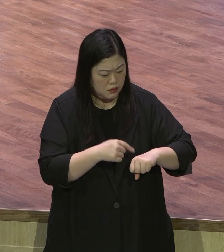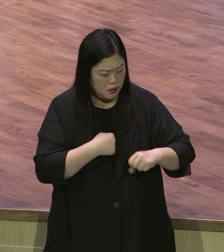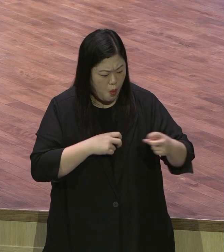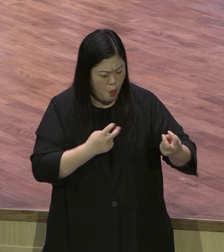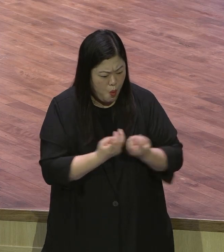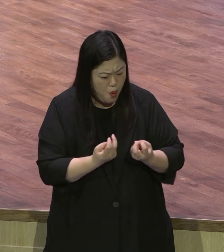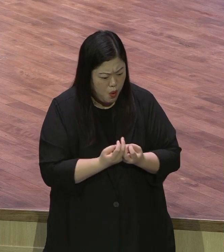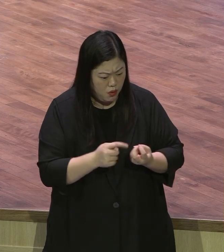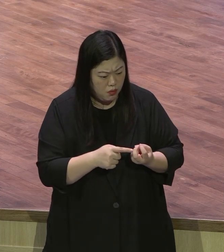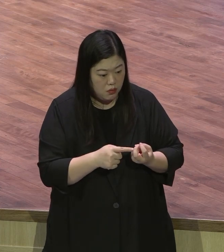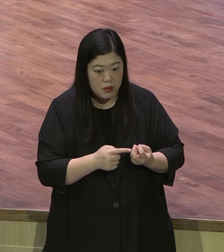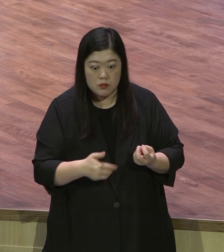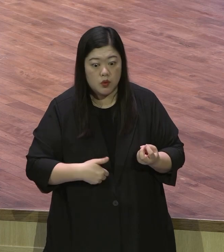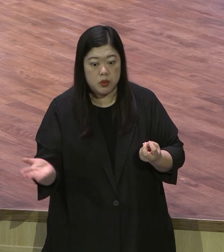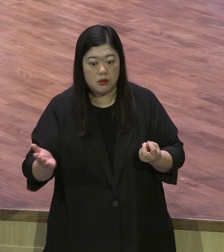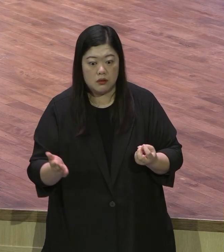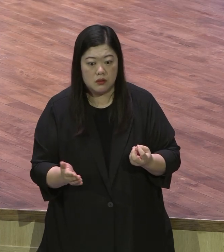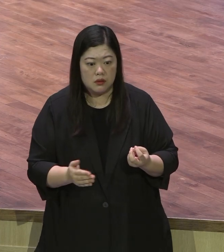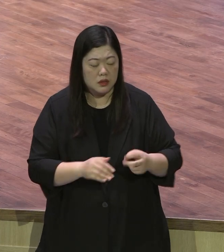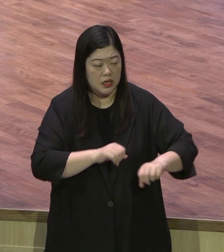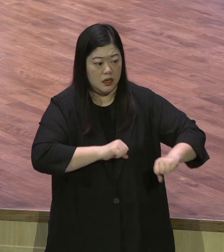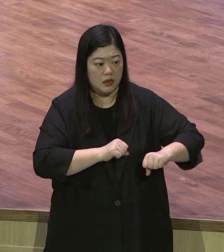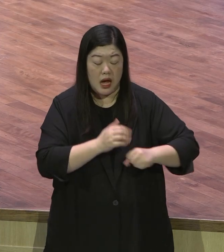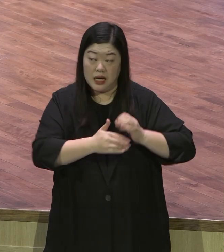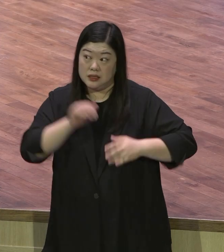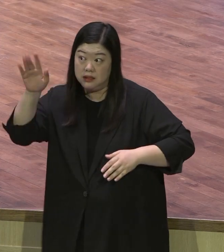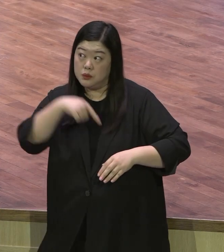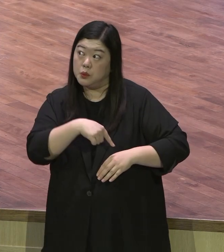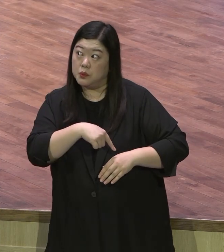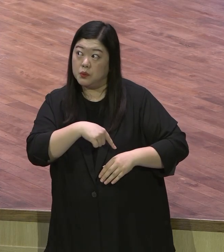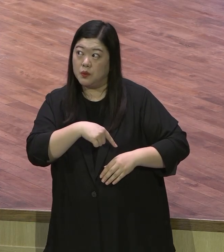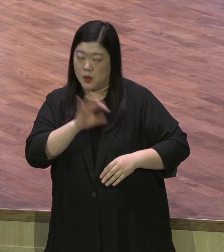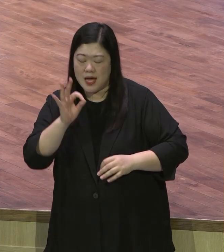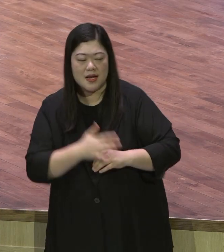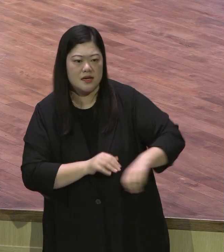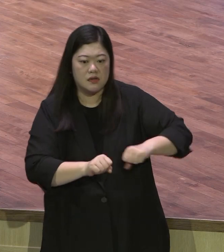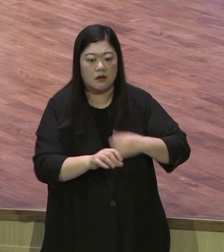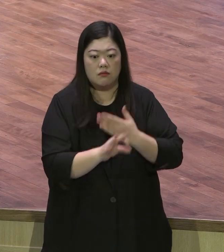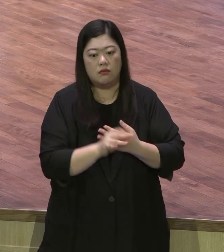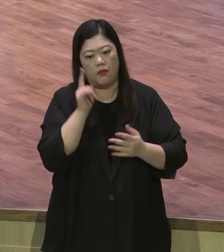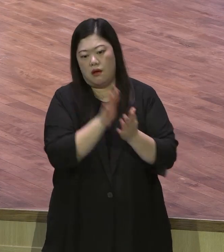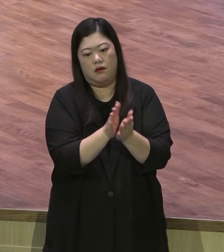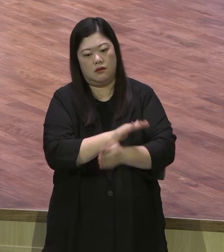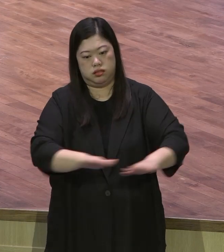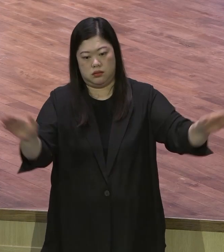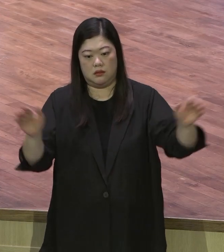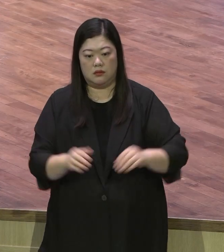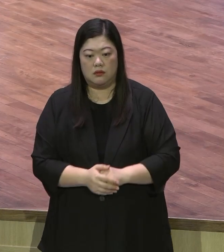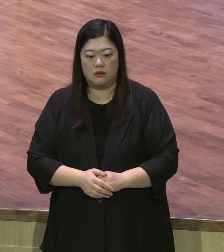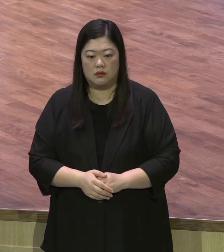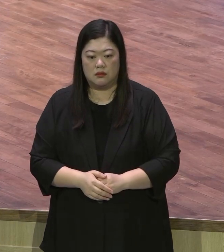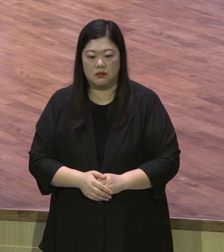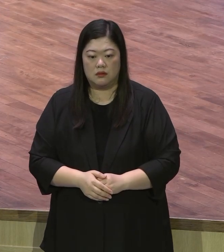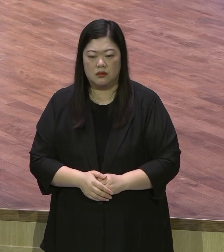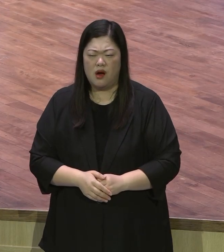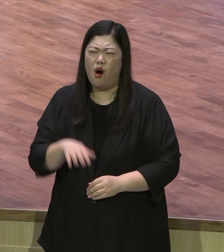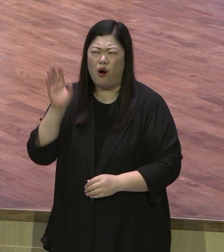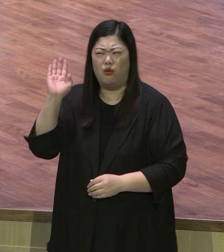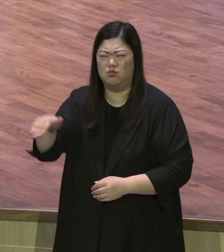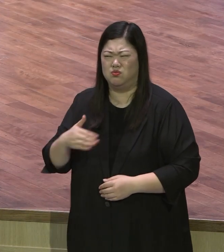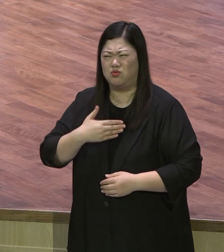주십니다. 하나님 앞에서 머리는 나쁘다 나는 머리 나쁘다 IQ가 나는 낮아서 나는 집안 대대로 나는 머리 나빠서